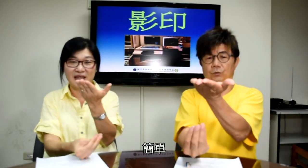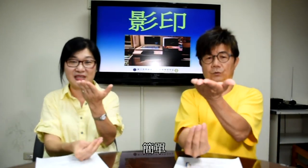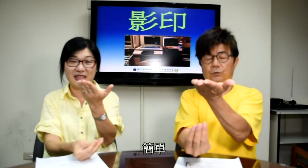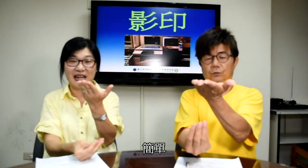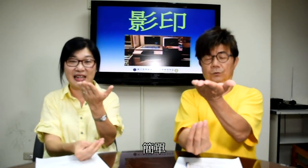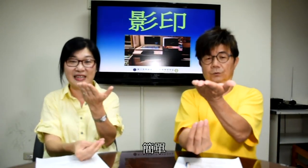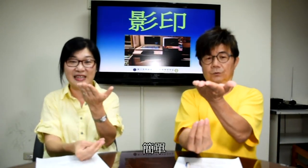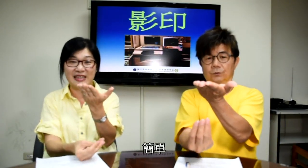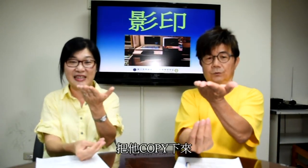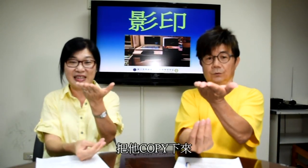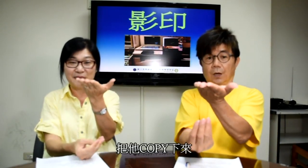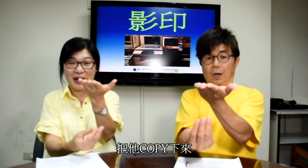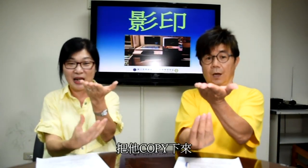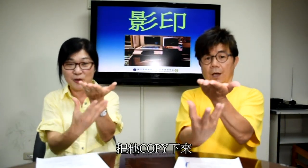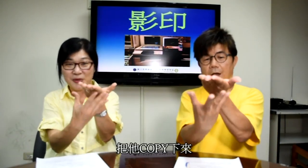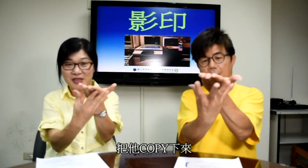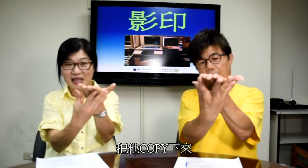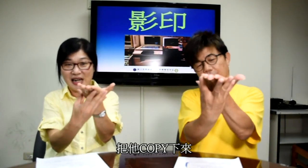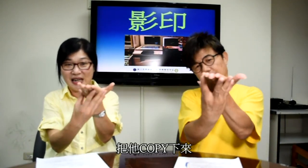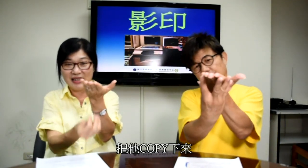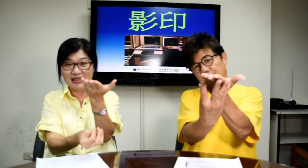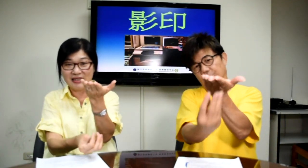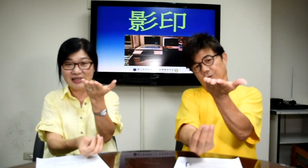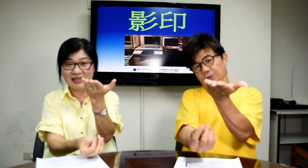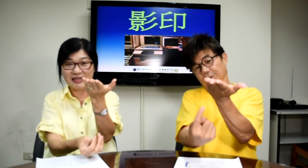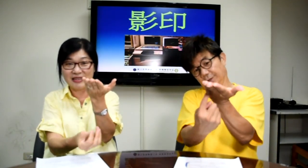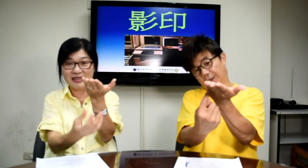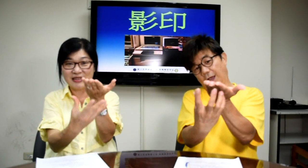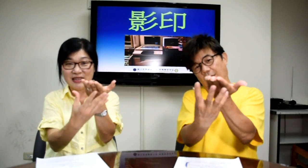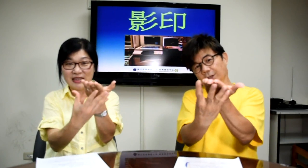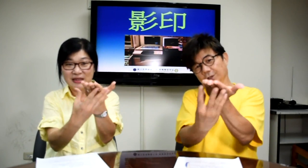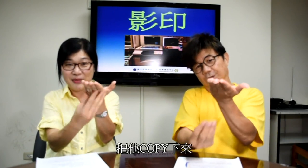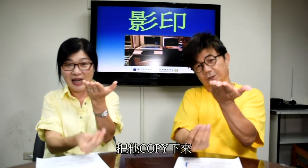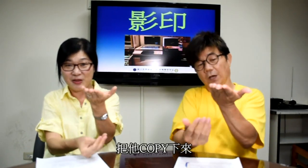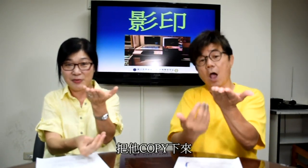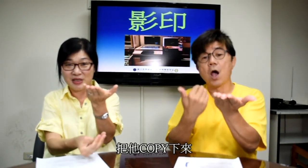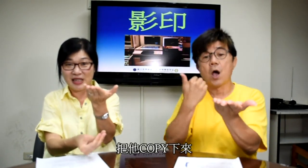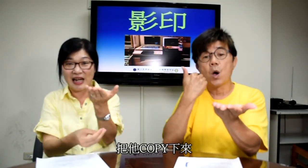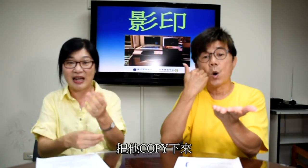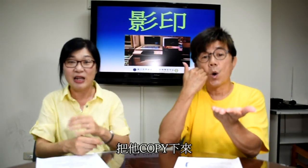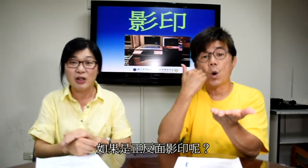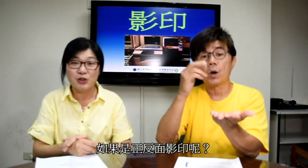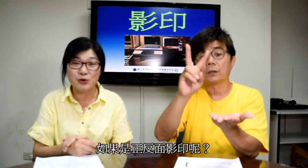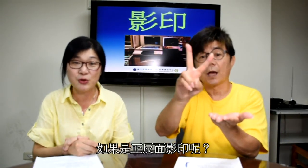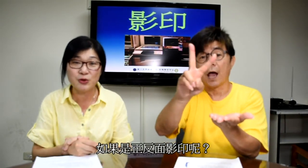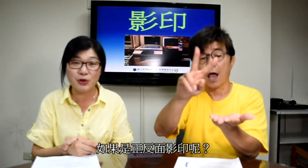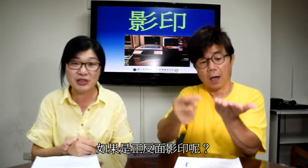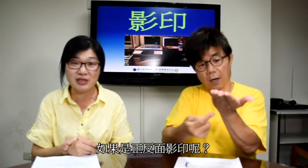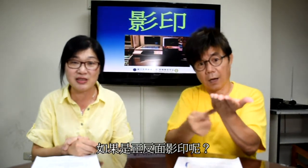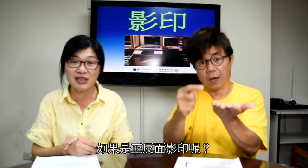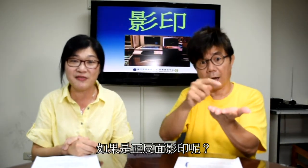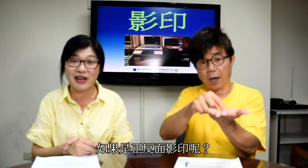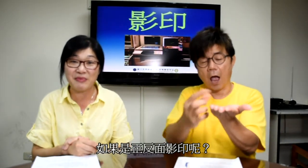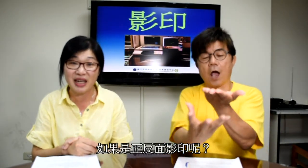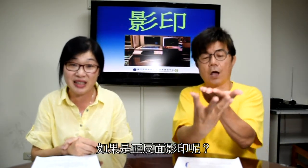简单，把它 copy 下来，把它 copy 下来。如果是正反面影印